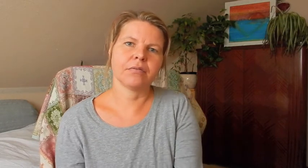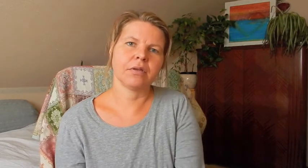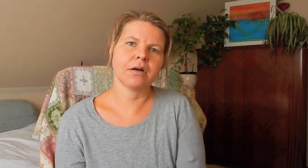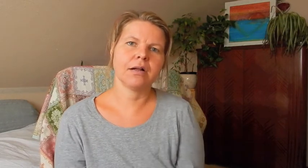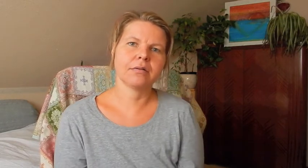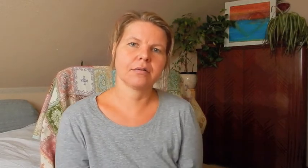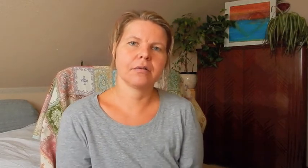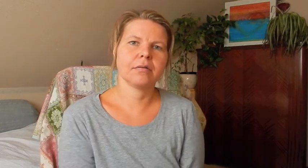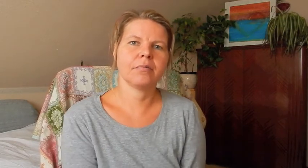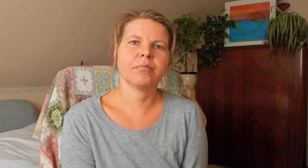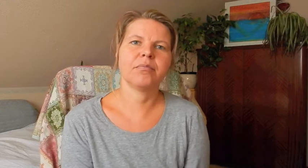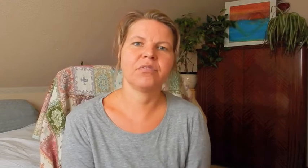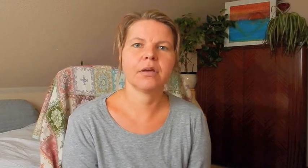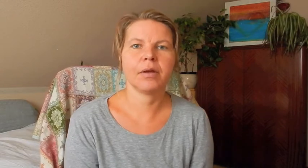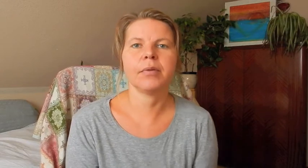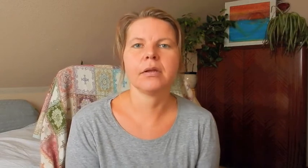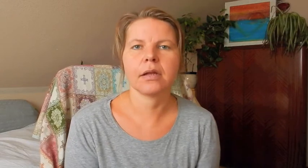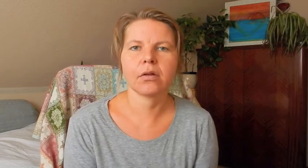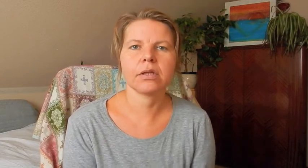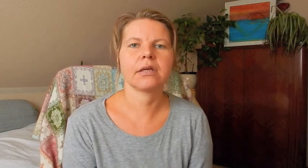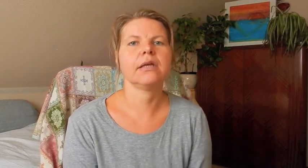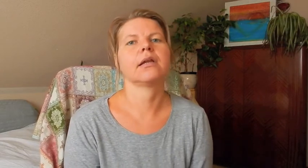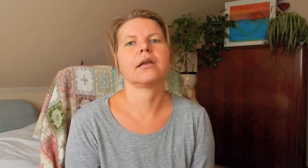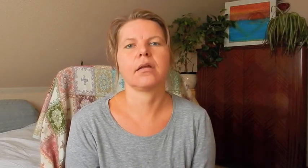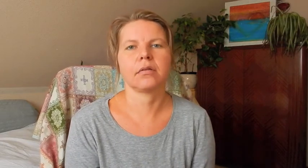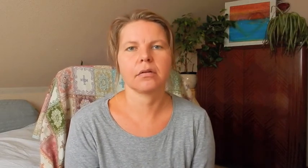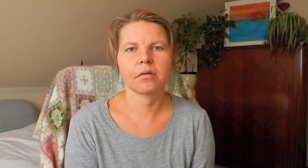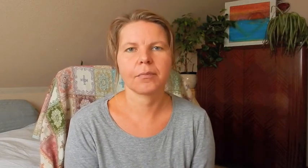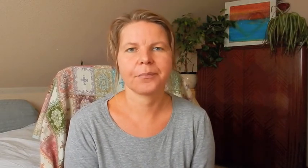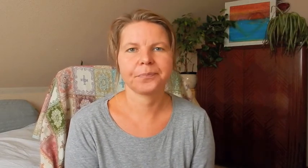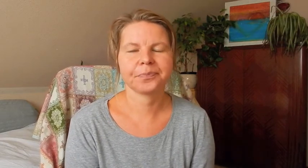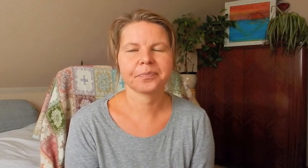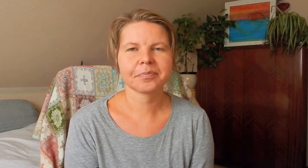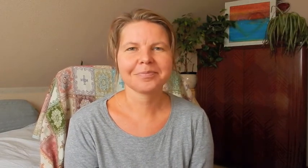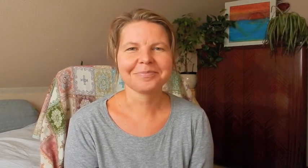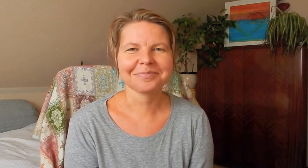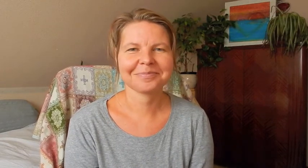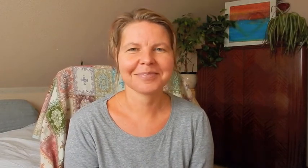wir halt wieder mehr miteinander und nicht gegeneinander sind. Ja.